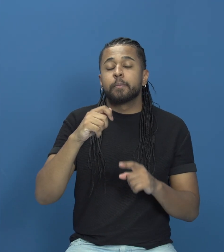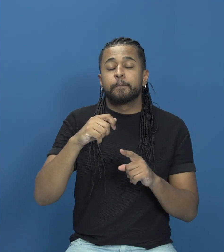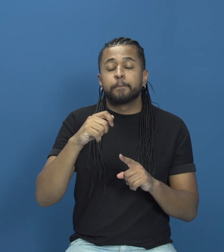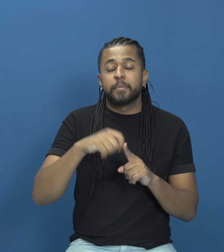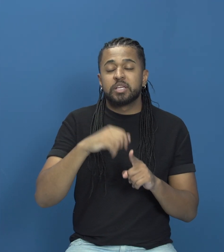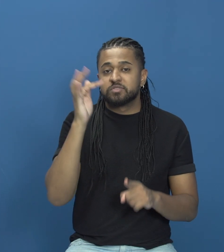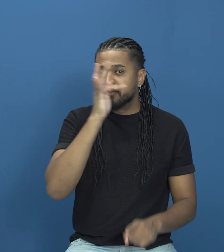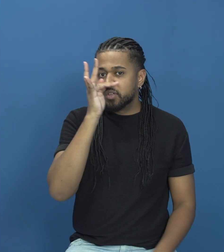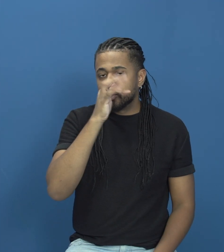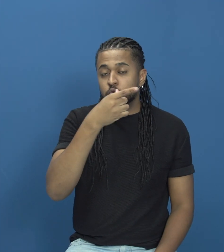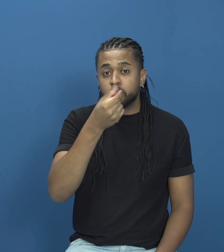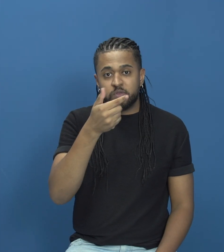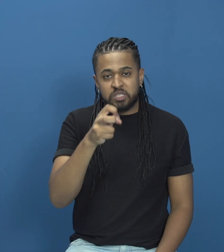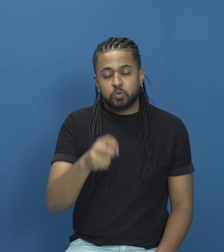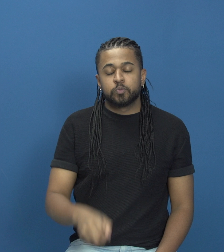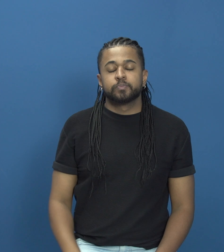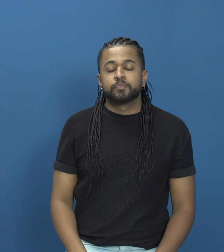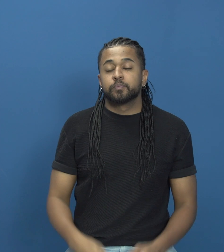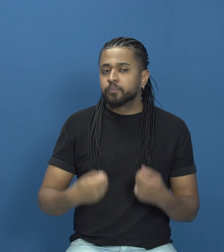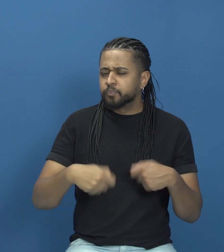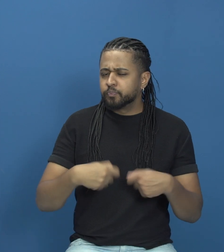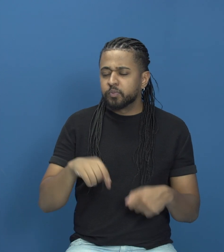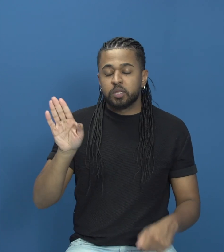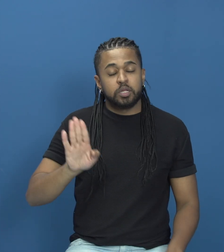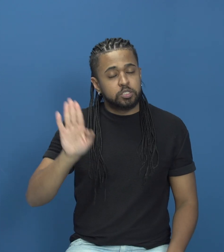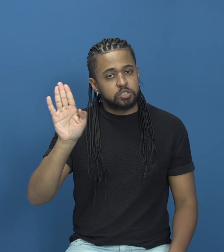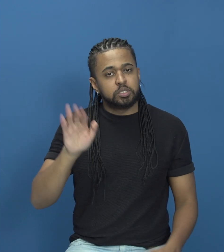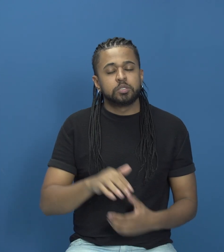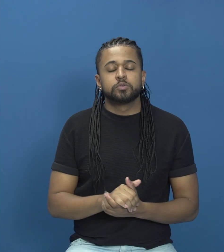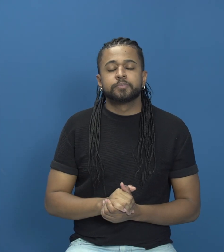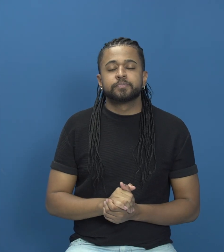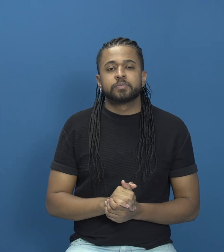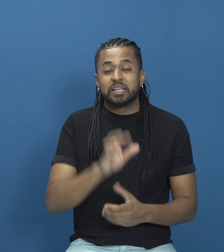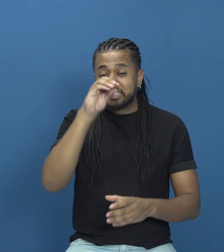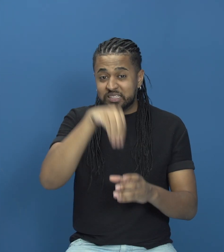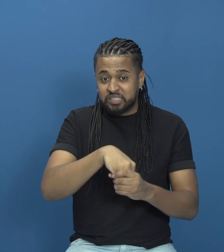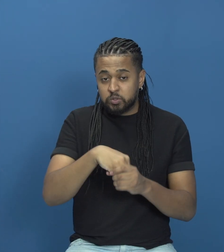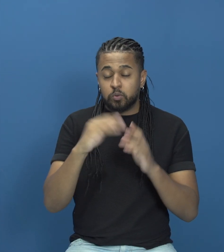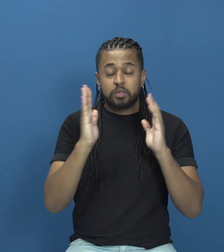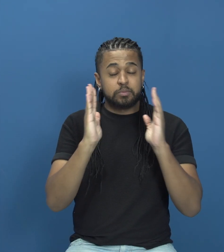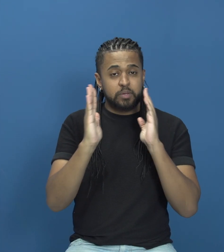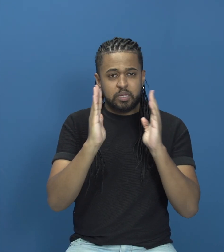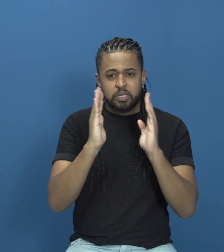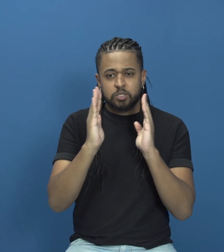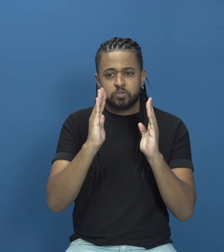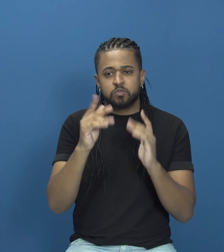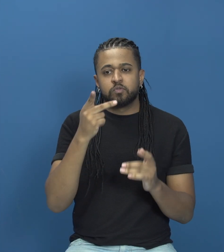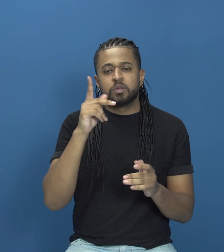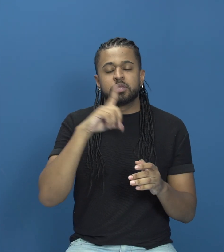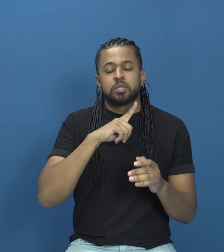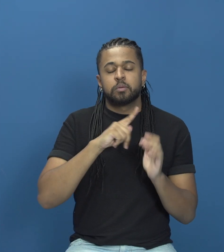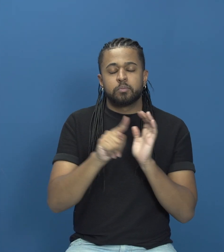de 2025, devendo o candidato/candidata, dentro deste prazo, atender